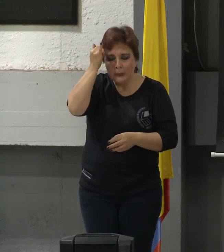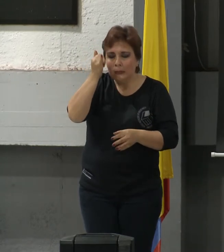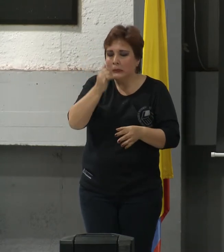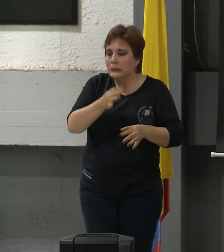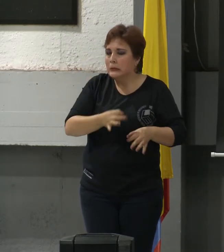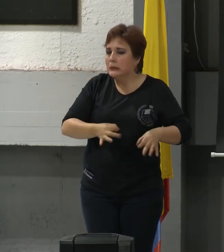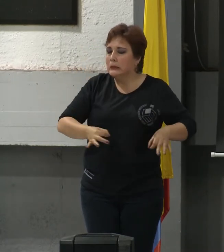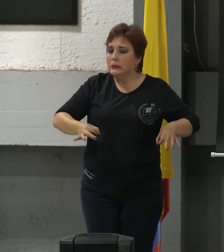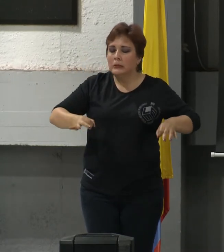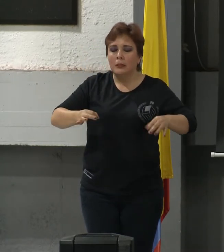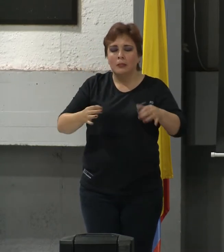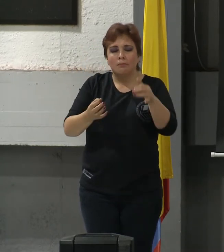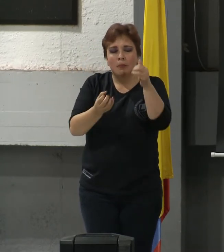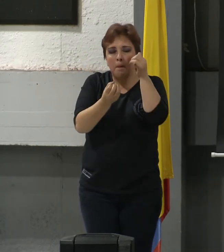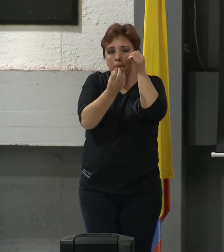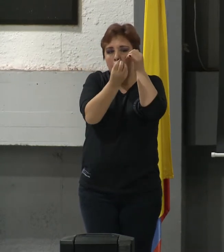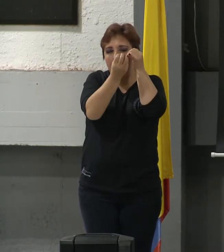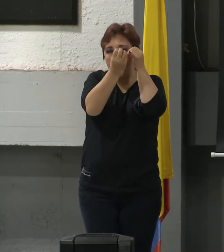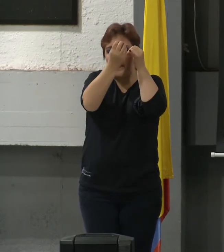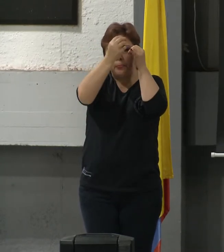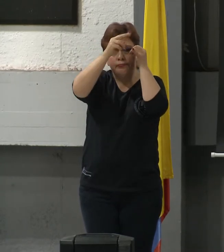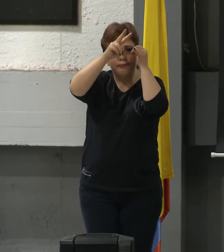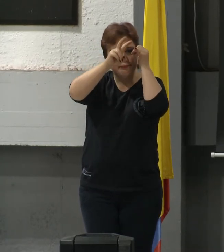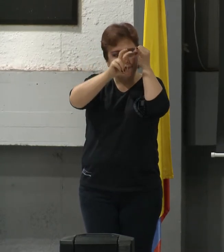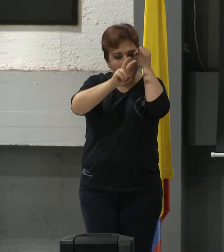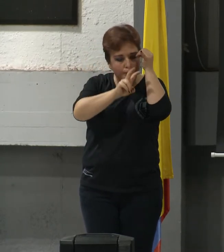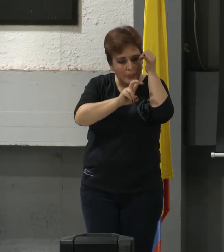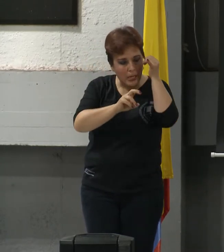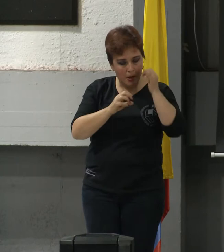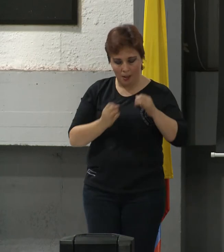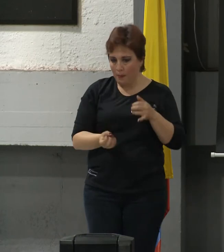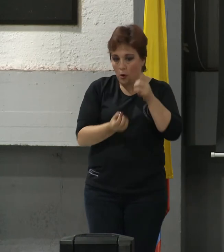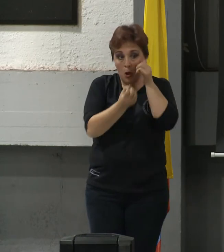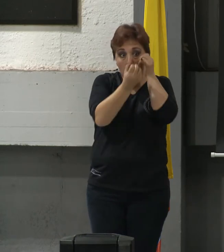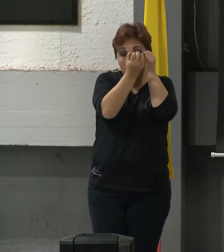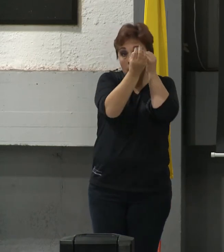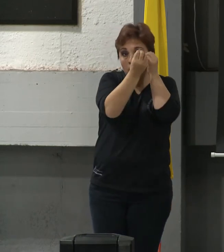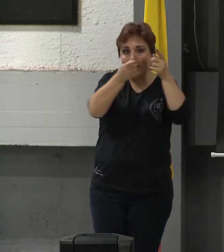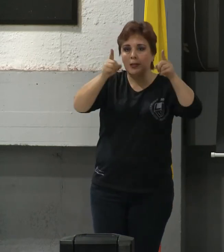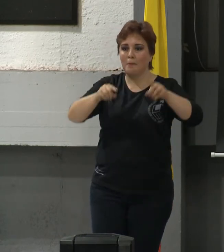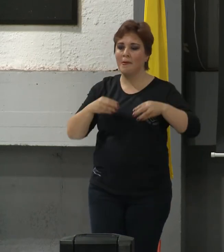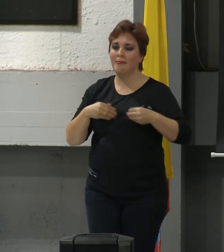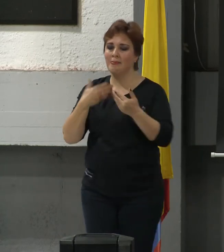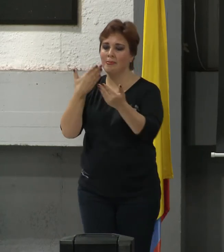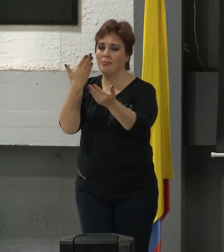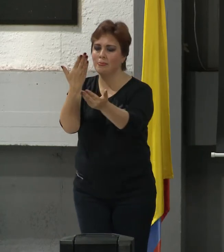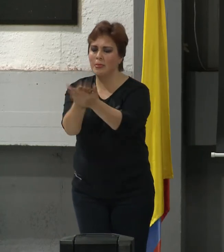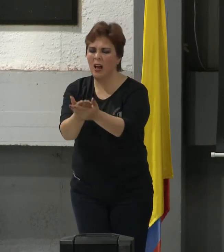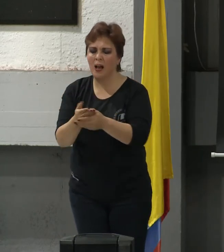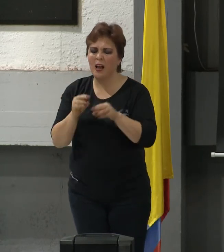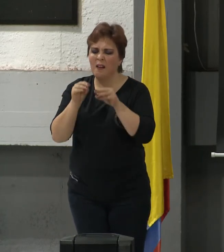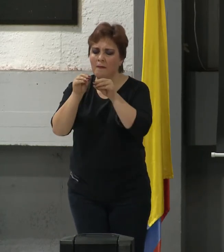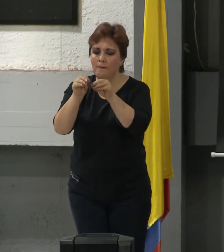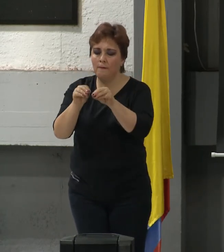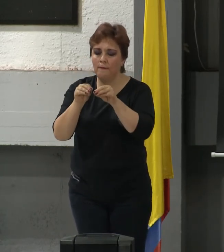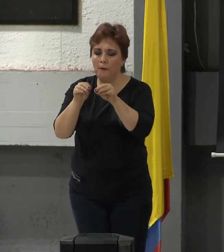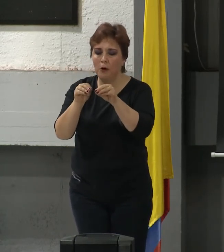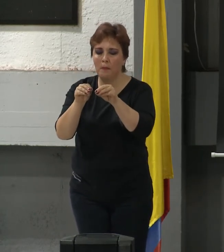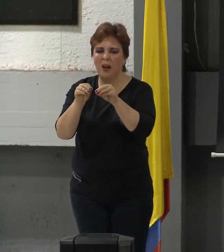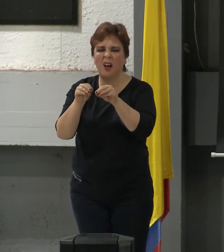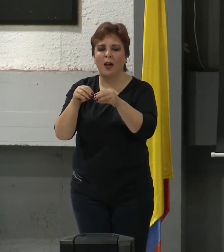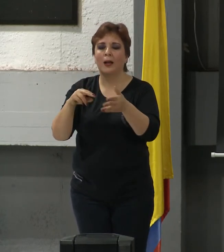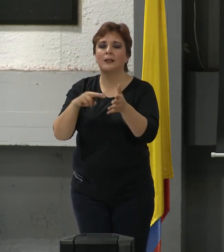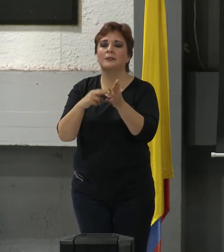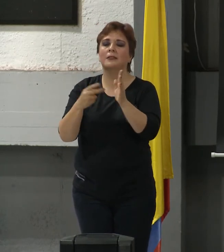construido sus principales aportes e históricamente a lo que significa educar